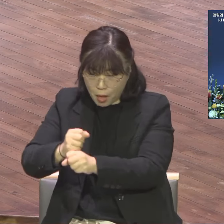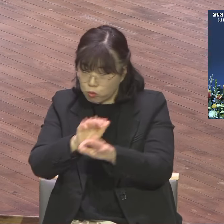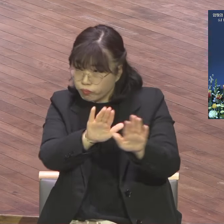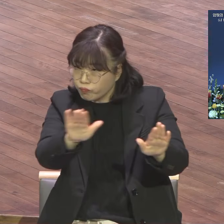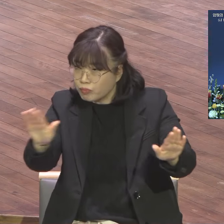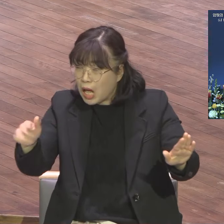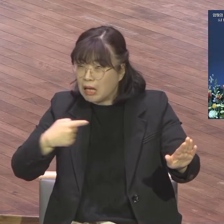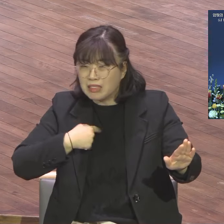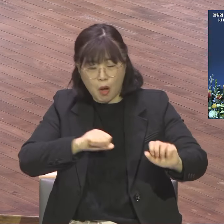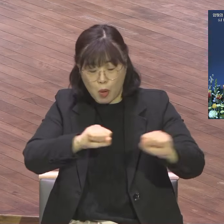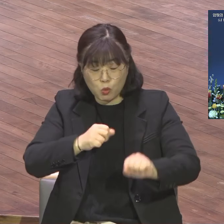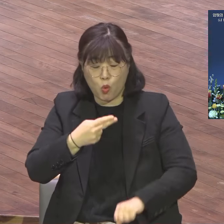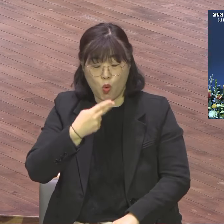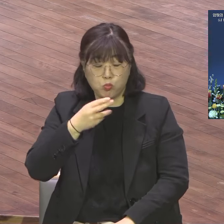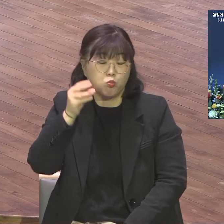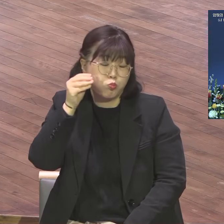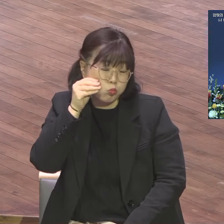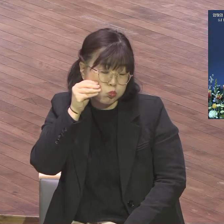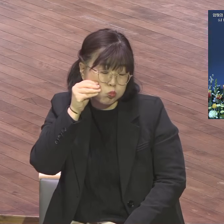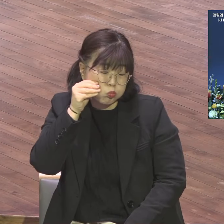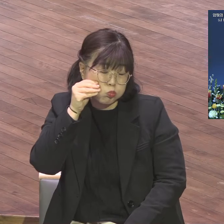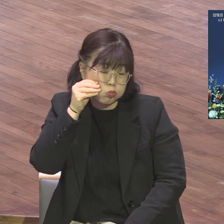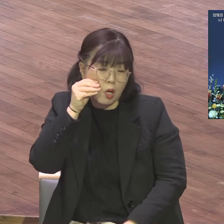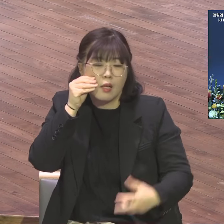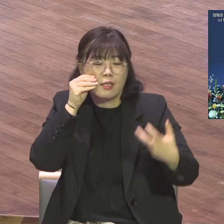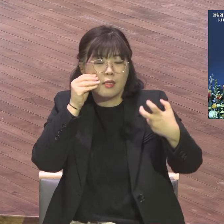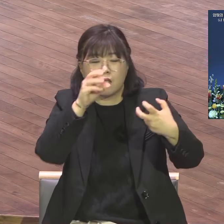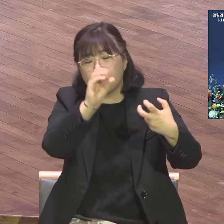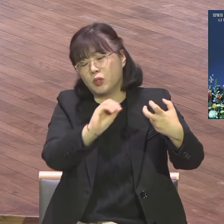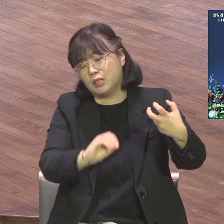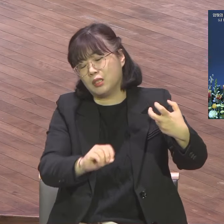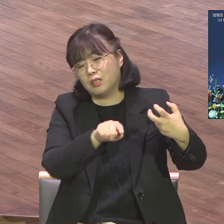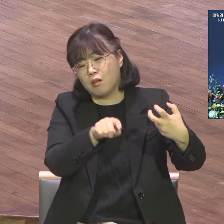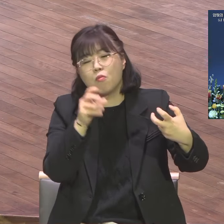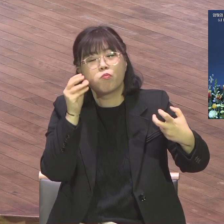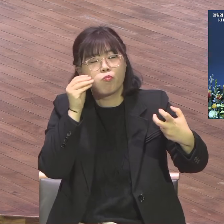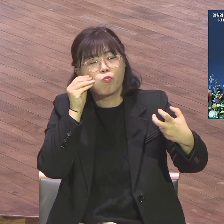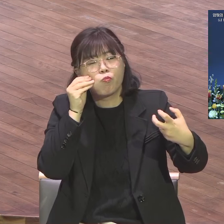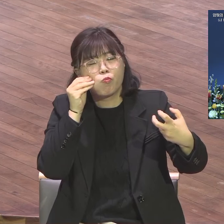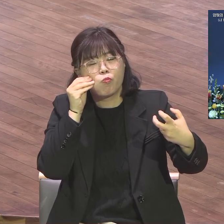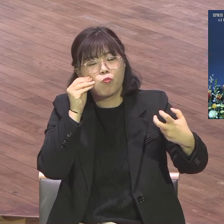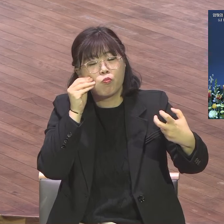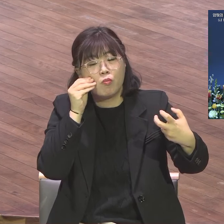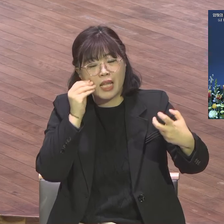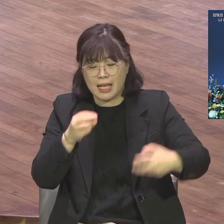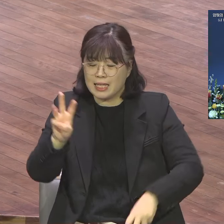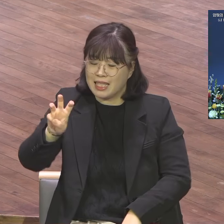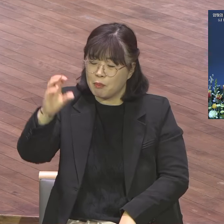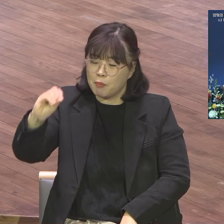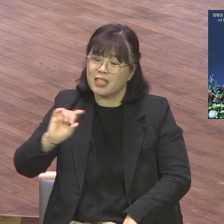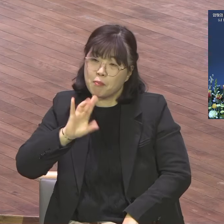70%입니다. 이 30%만 움직이고 있어요. 그러니까 이 3.1조 3운동 하나님이